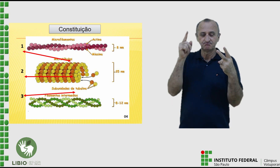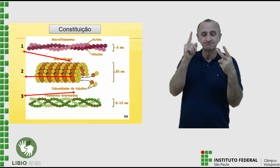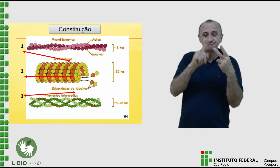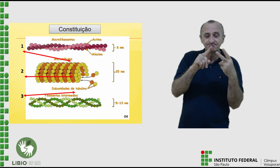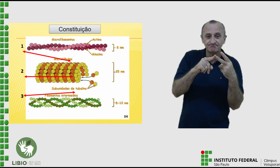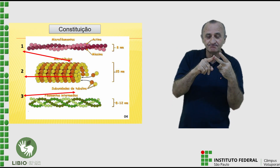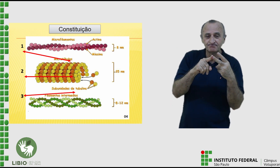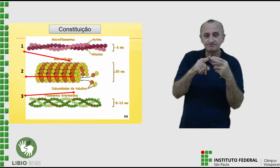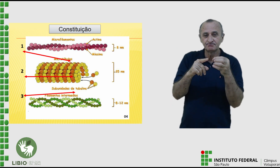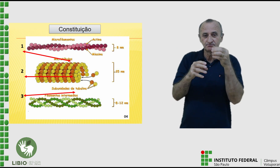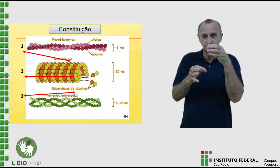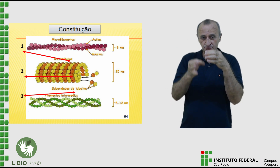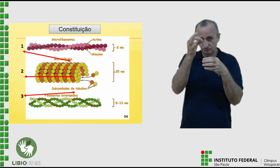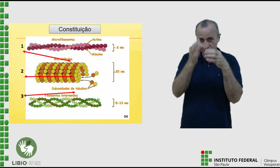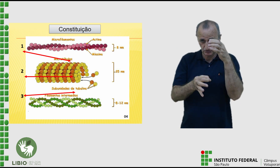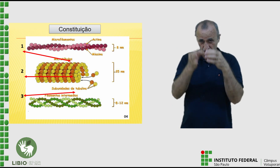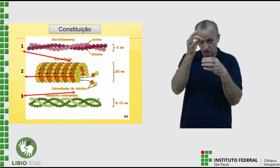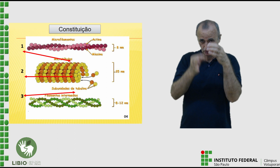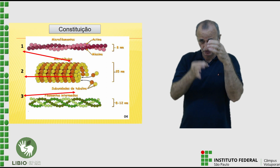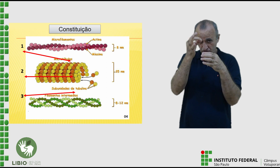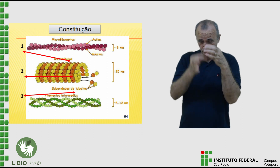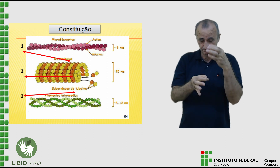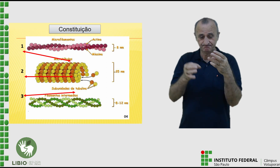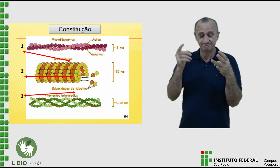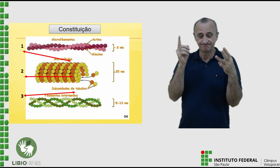microfilamentos. O segundo,